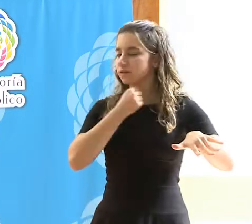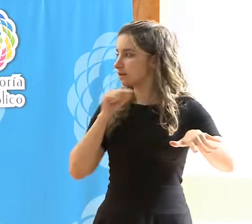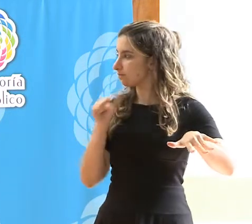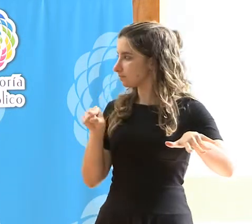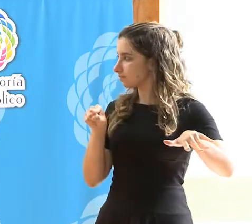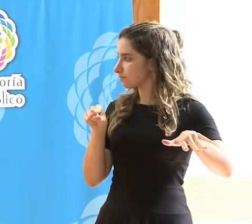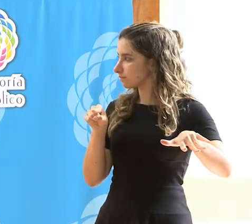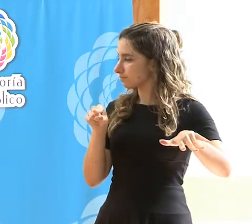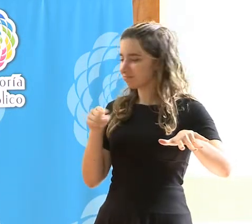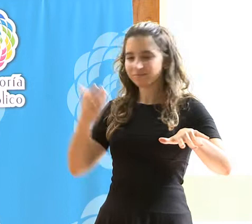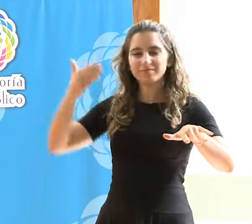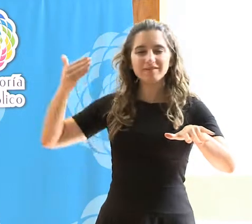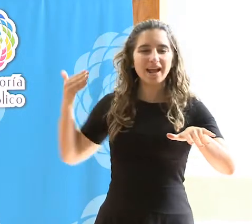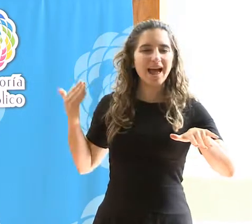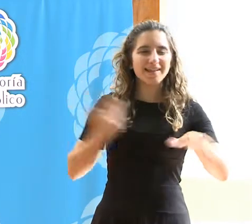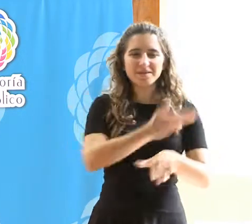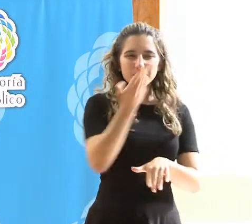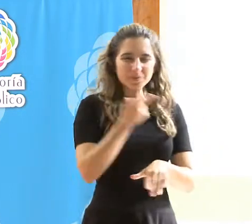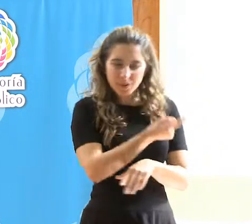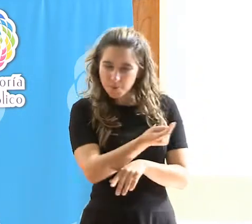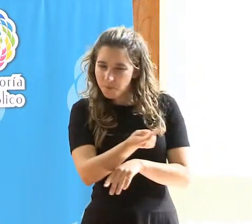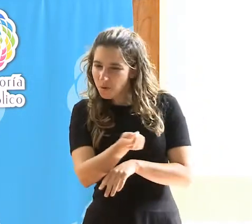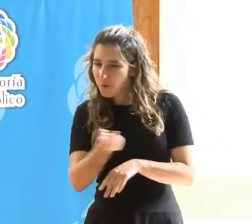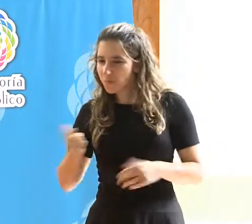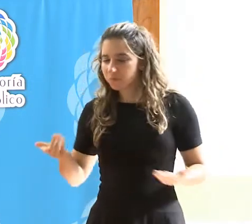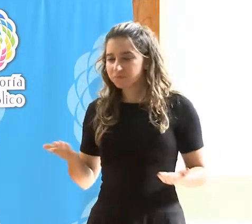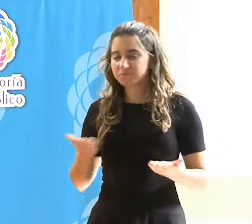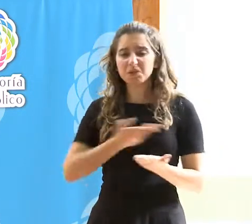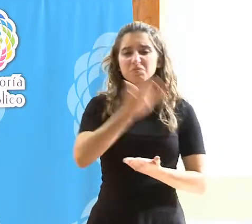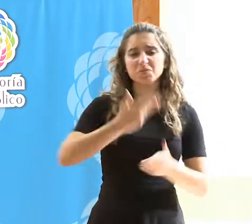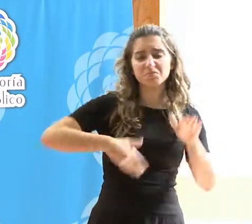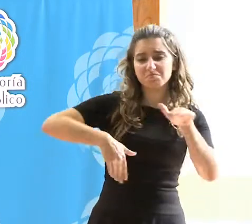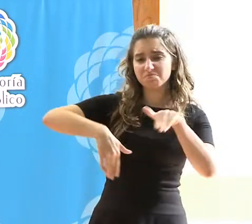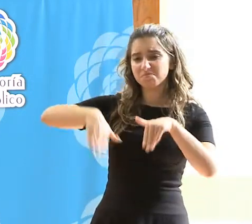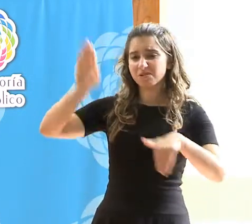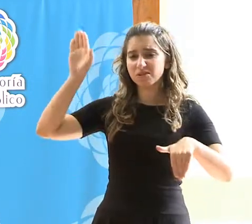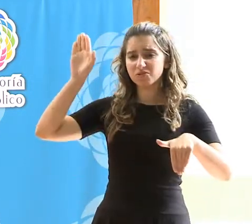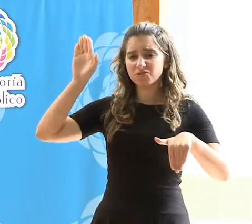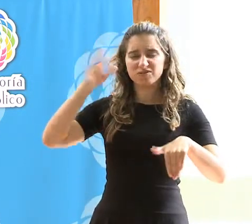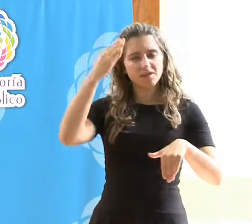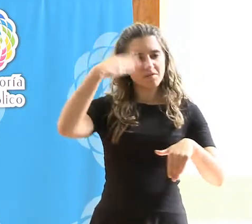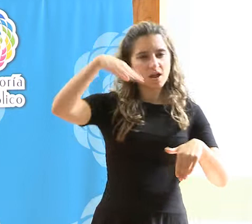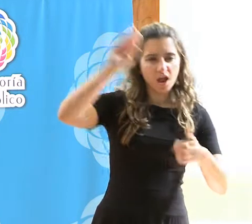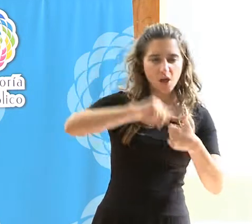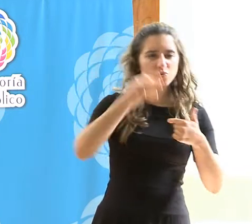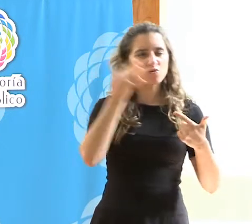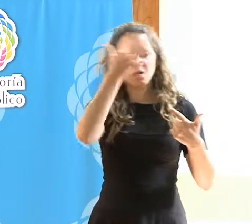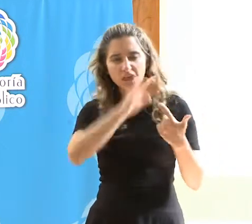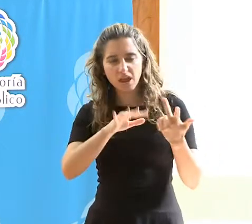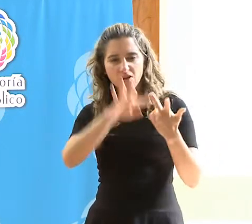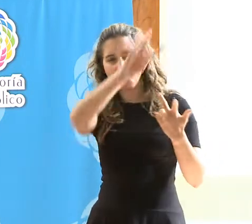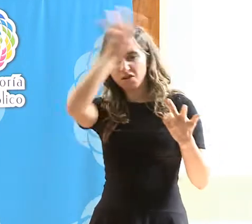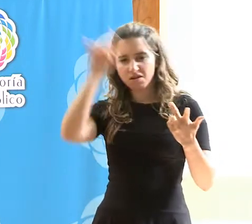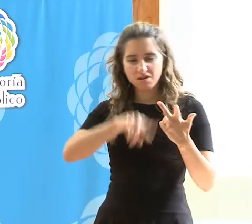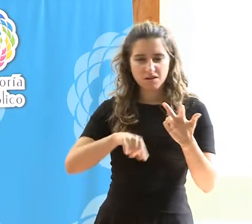tan pocos a quienes se podía adoctrinar, ya que la mayoría de los argentinos eran gauchos, negros, indios y